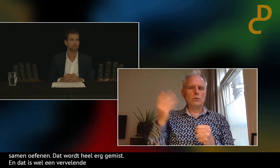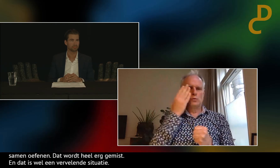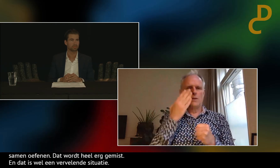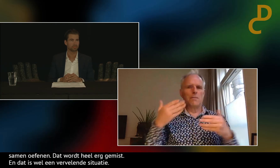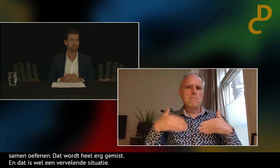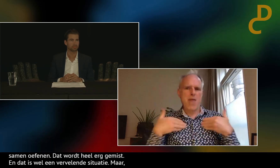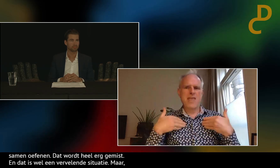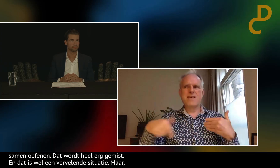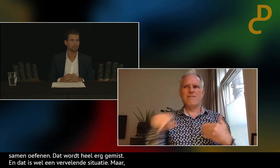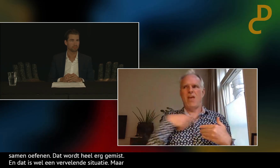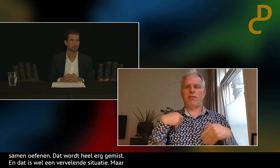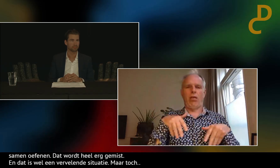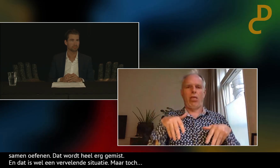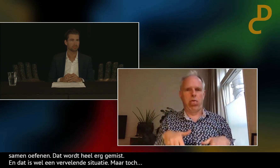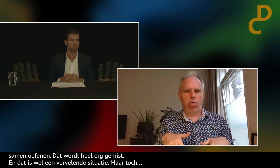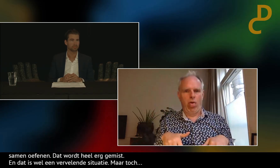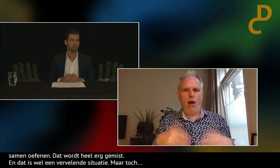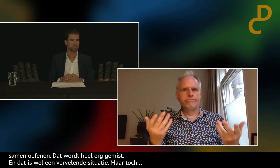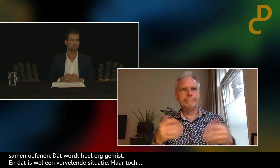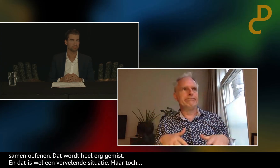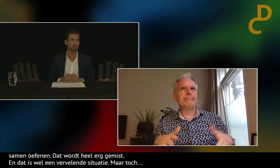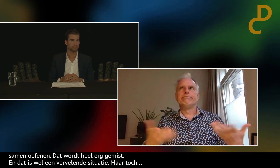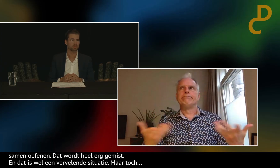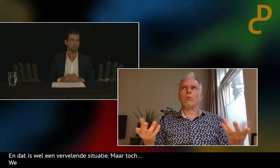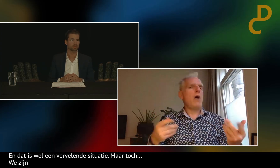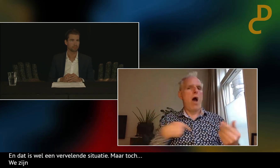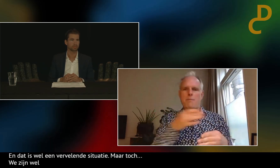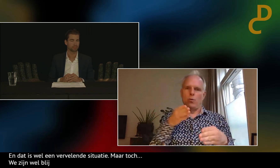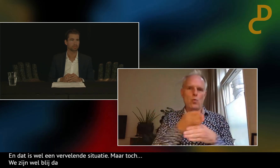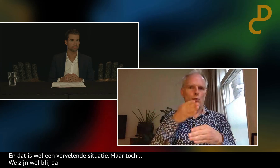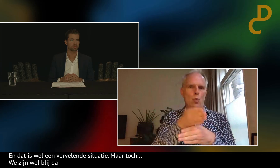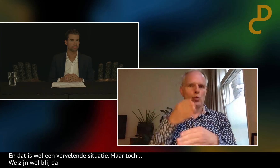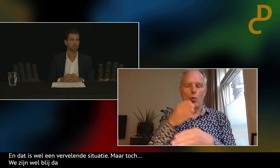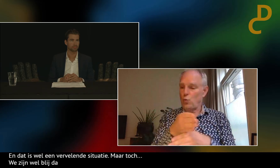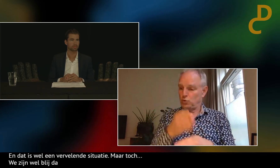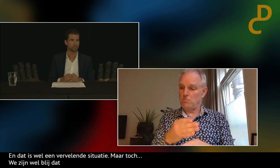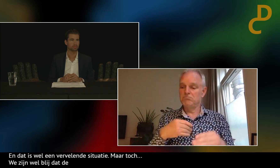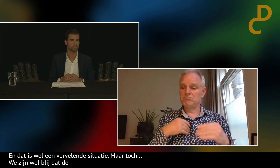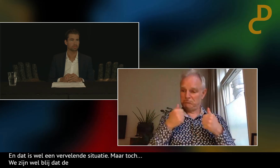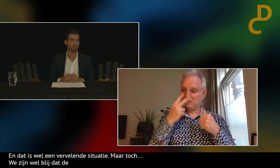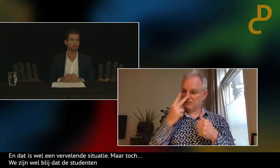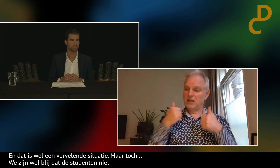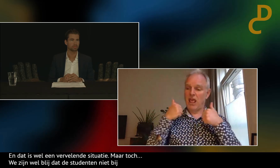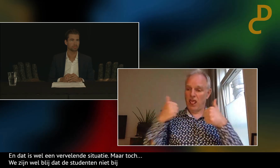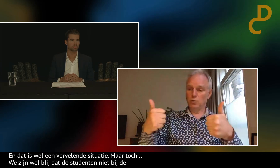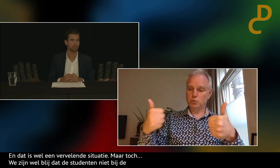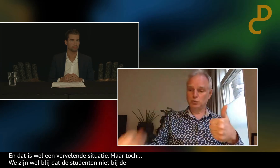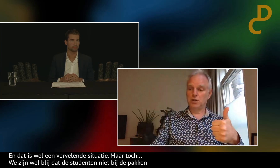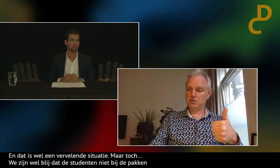toch, wij zijn toch wel blij dat de studenten het niet bij de pakken neer laten zitten. Maar gewoon dat ze wel doorgaan. En dat